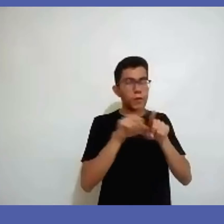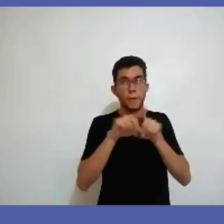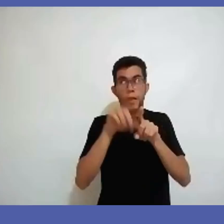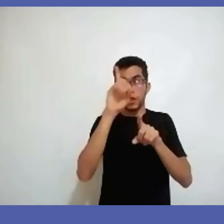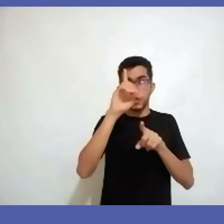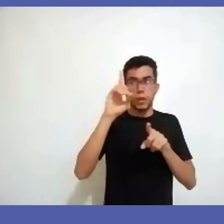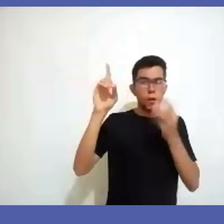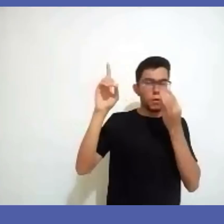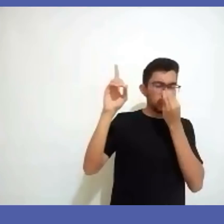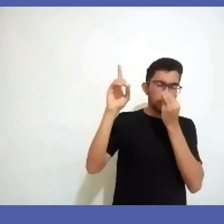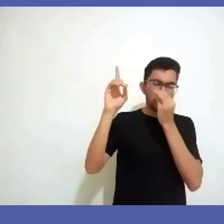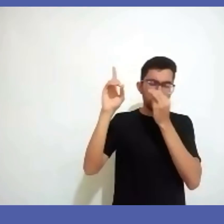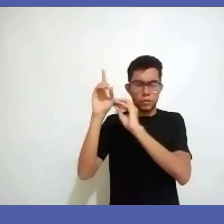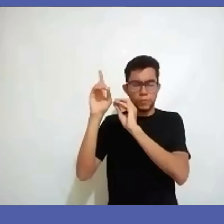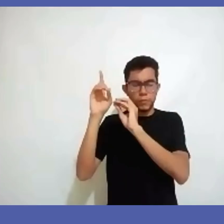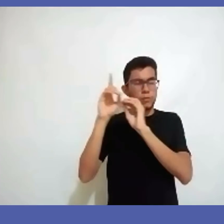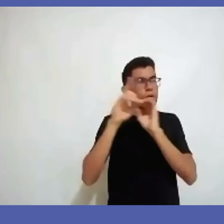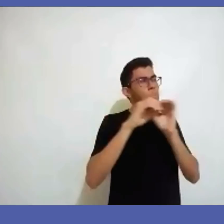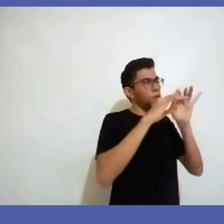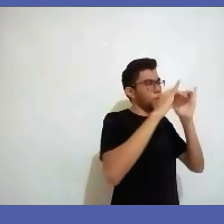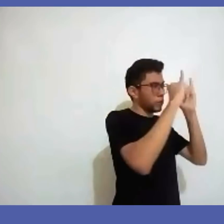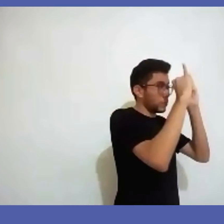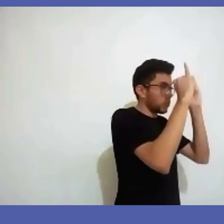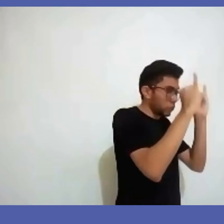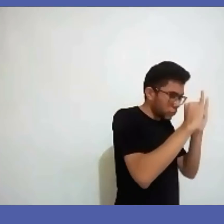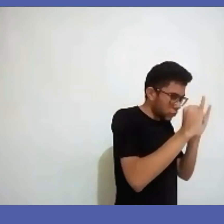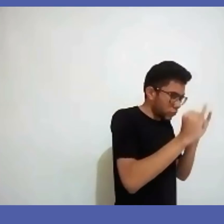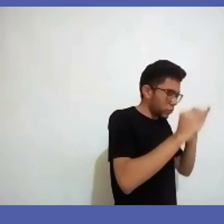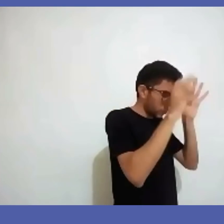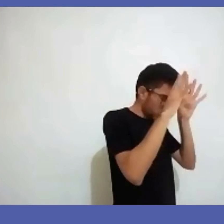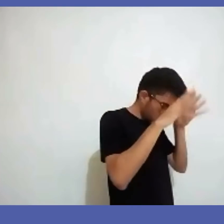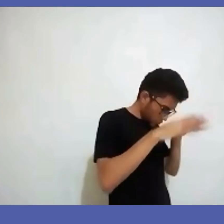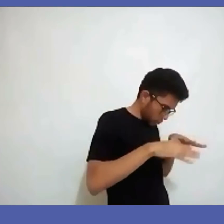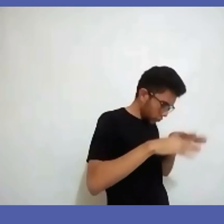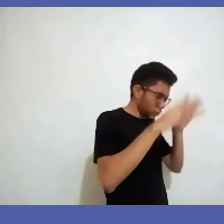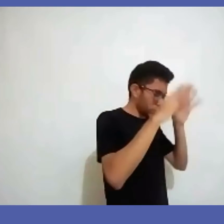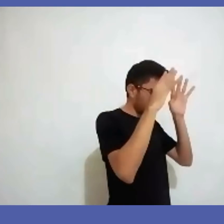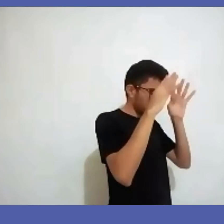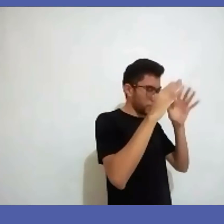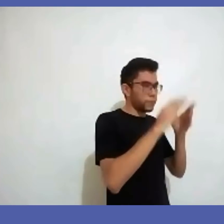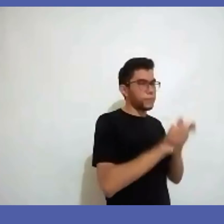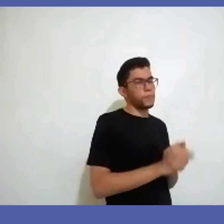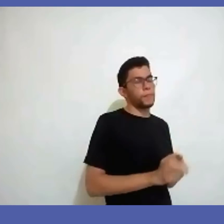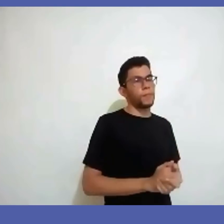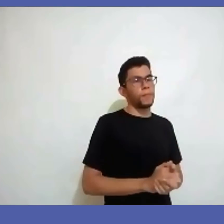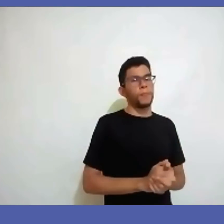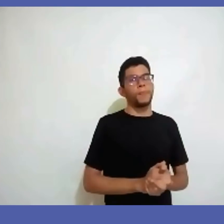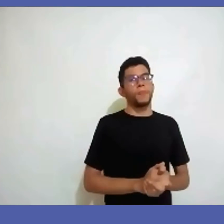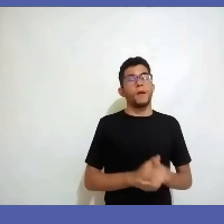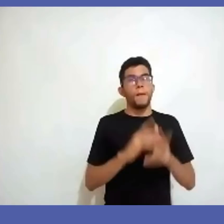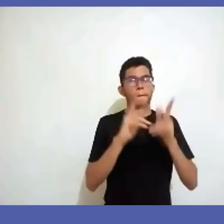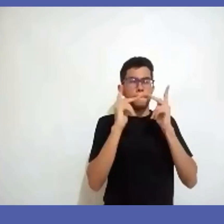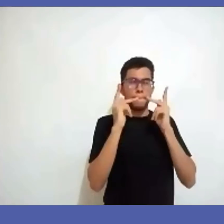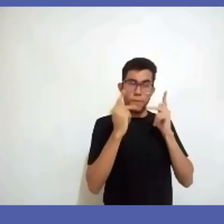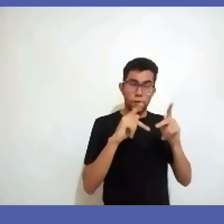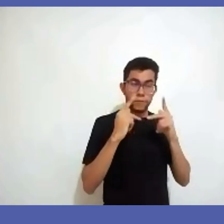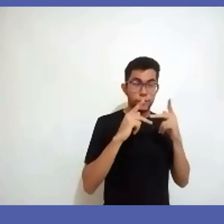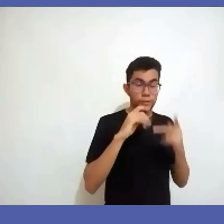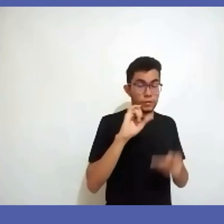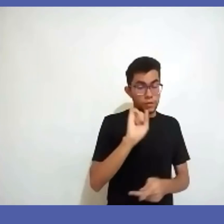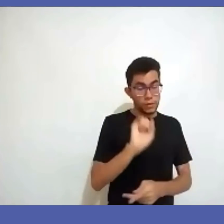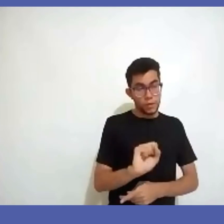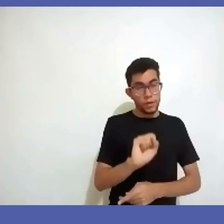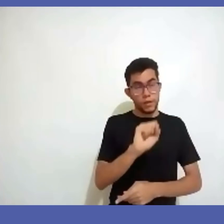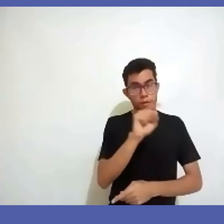outra situação. Ezequiel foi levado, né, por Deus a ver essa visão, tá? Embora estivesse